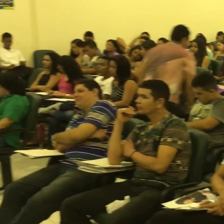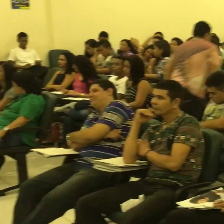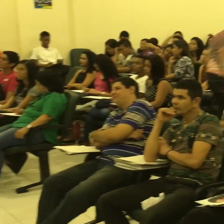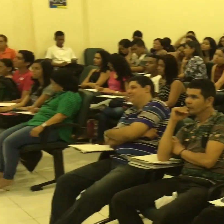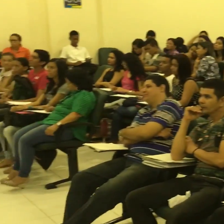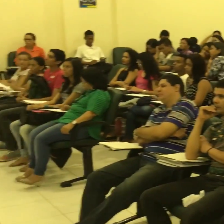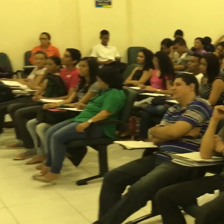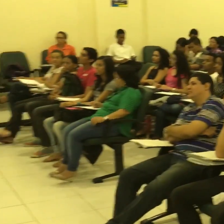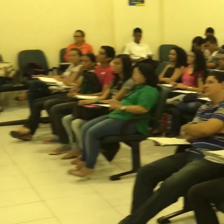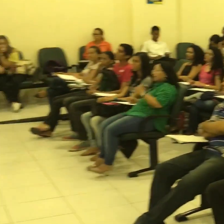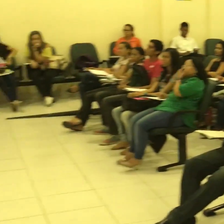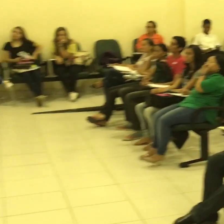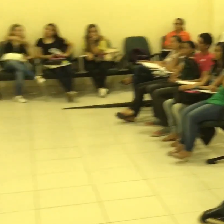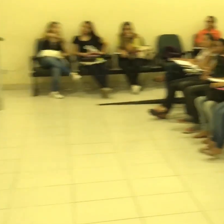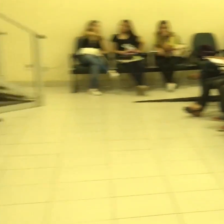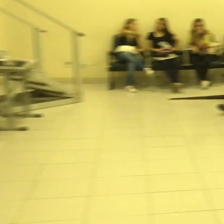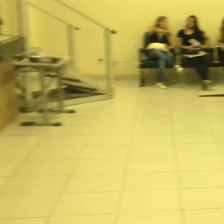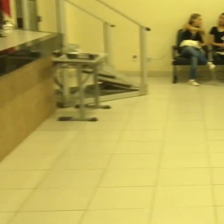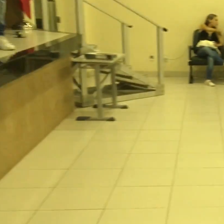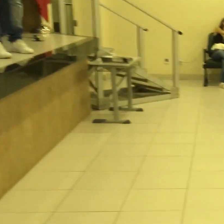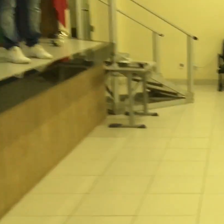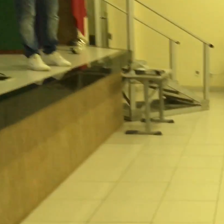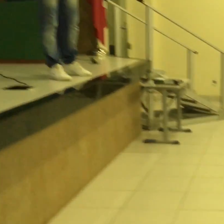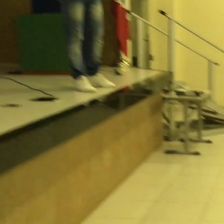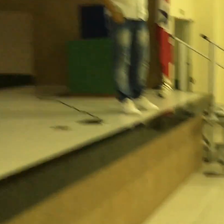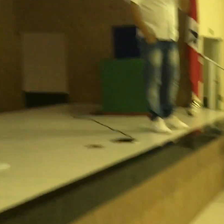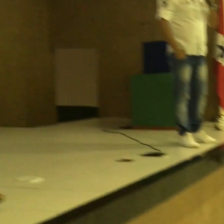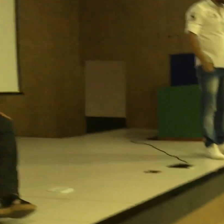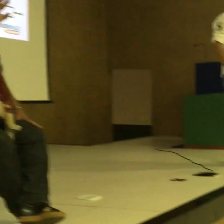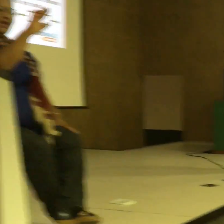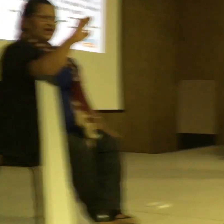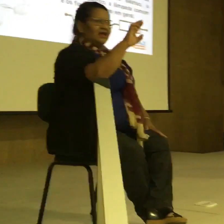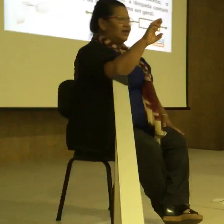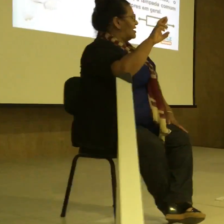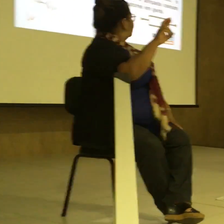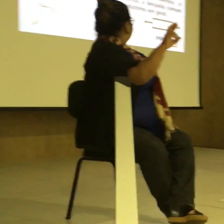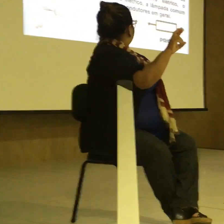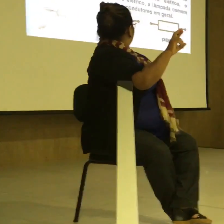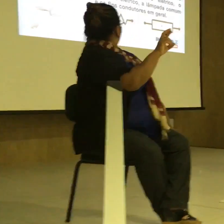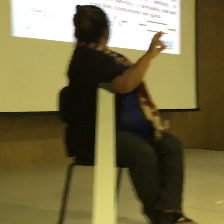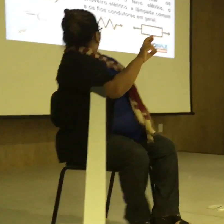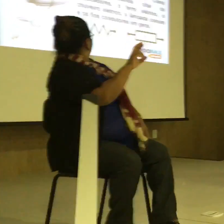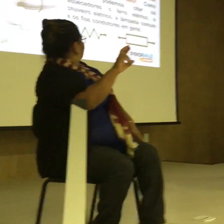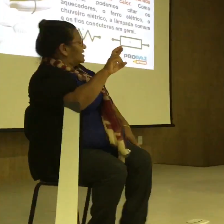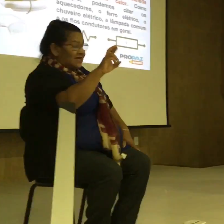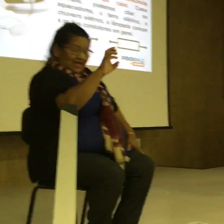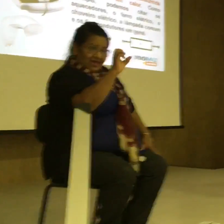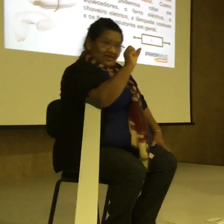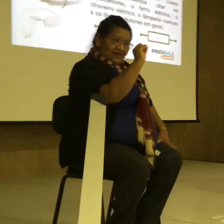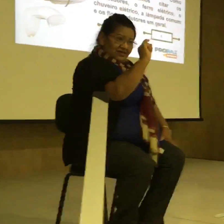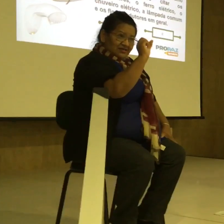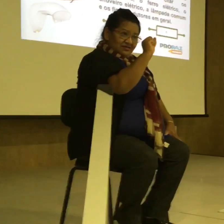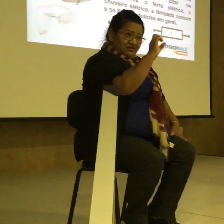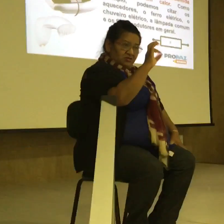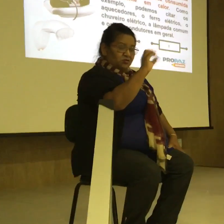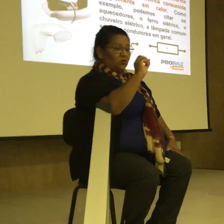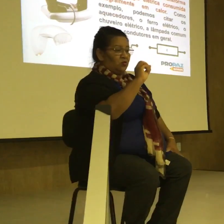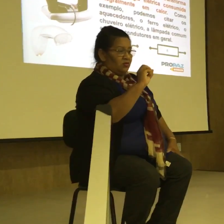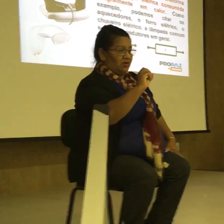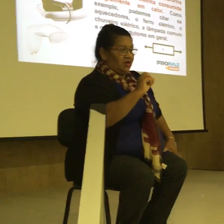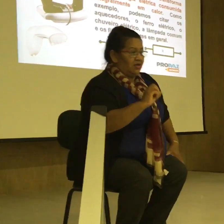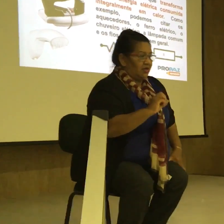Resistência elétrica. Professor, o que é o resistor de eletricidade? É aquele que converte toda,